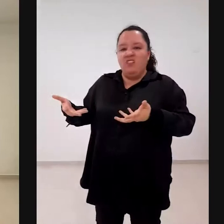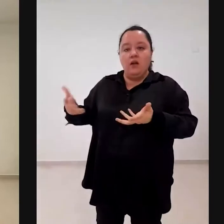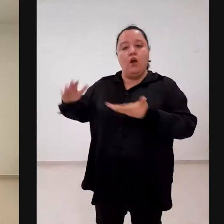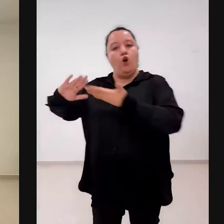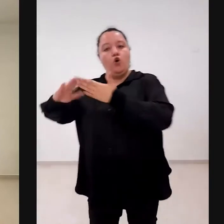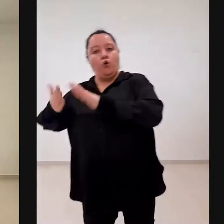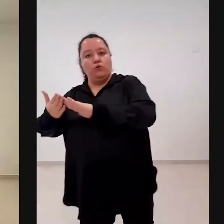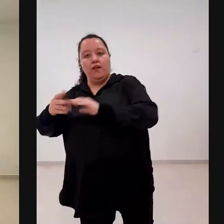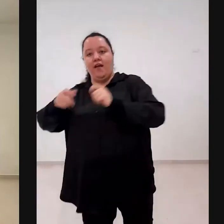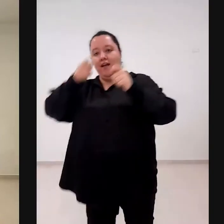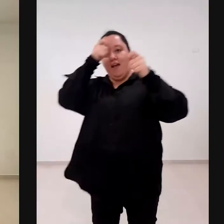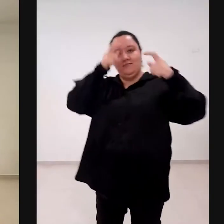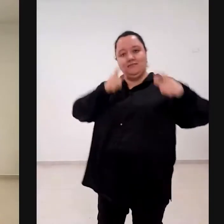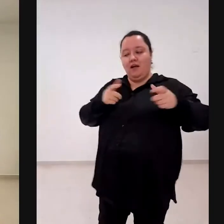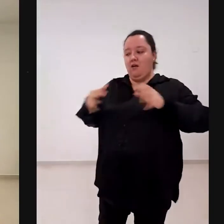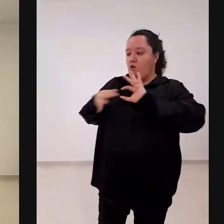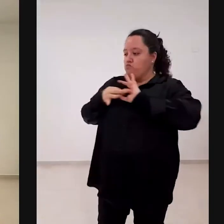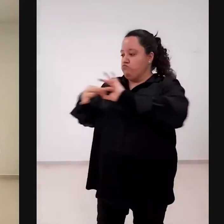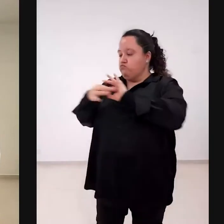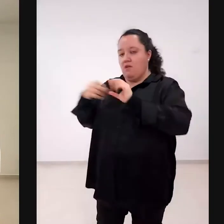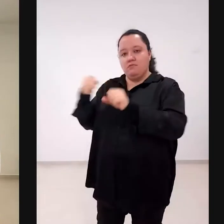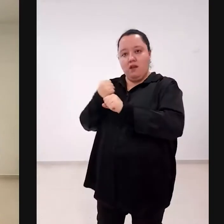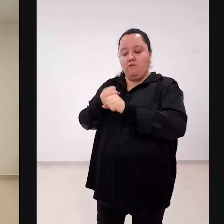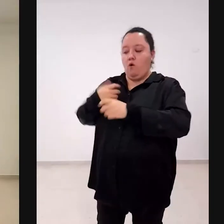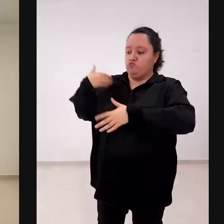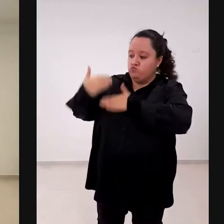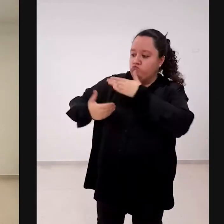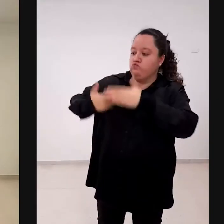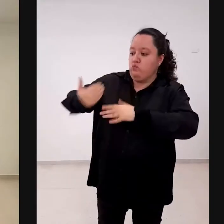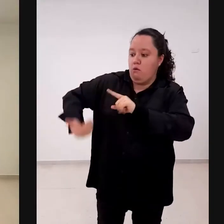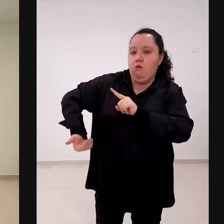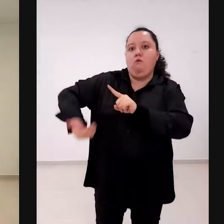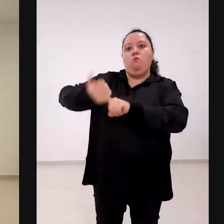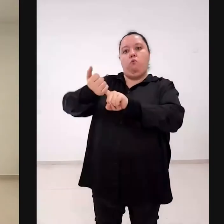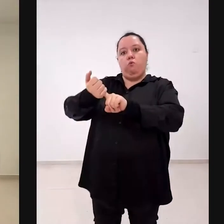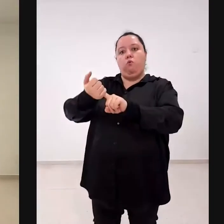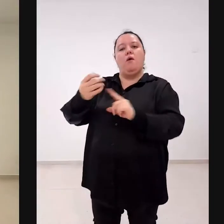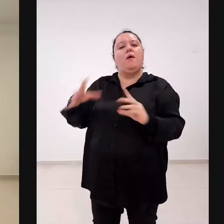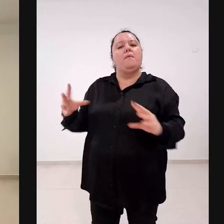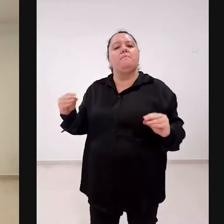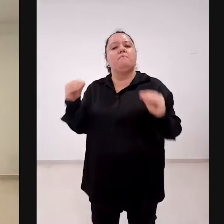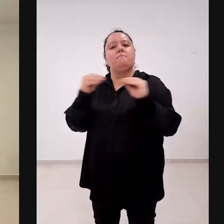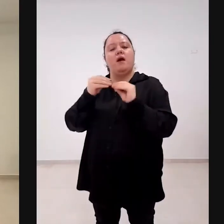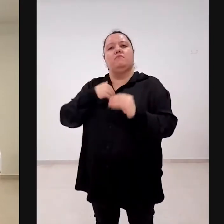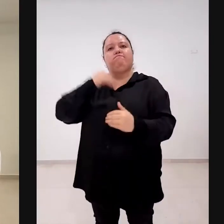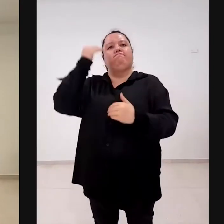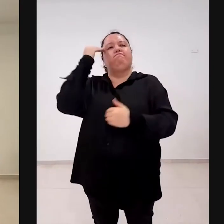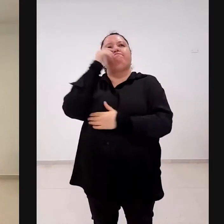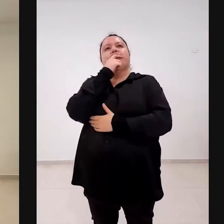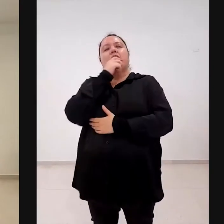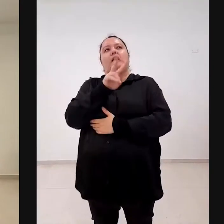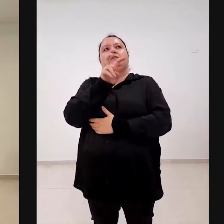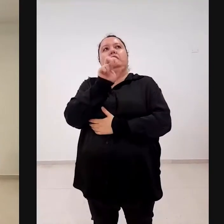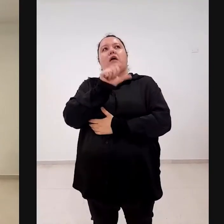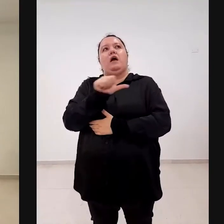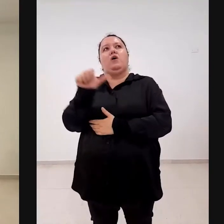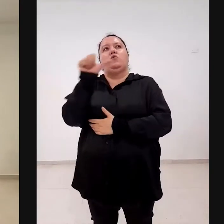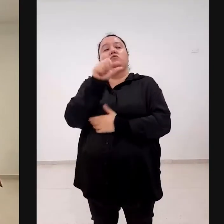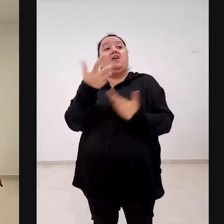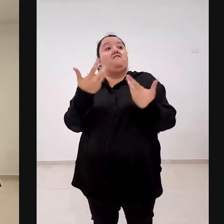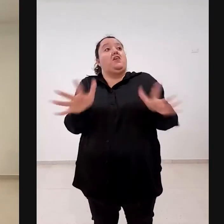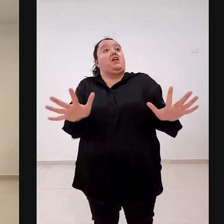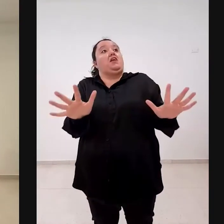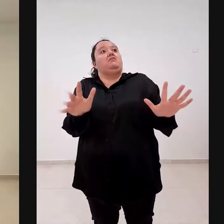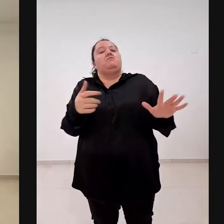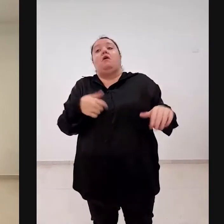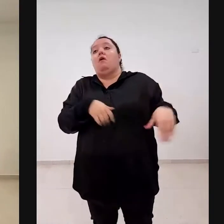y el estado y además teníamos la convicción de que no nos podríamos ir en siete años sin dejar es